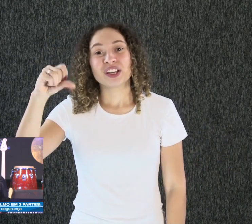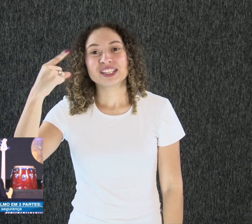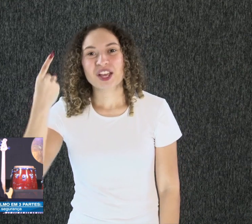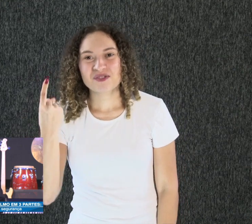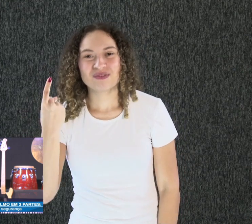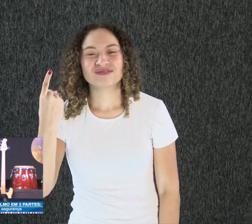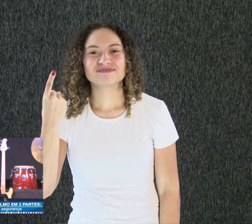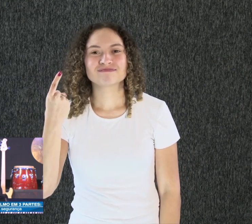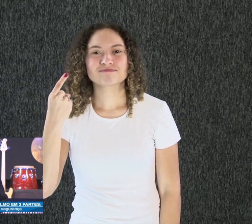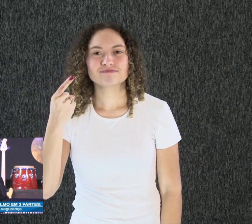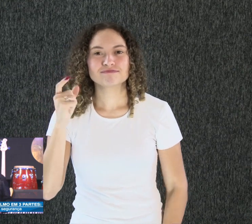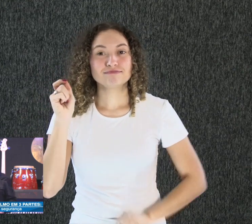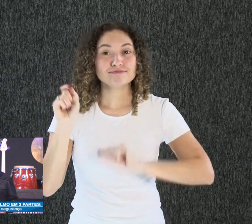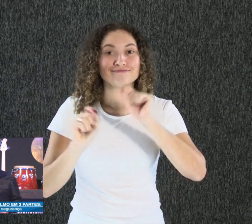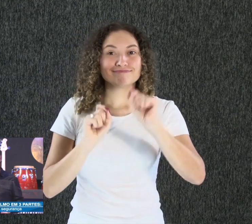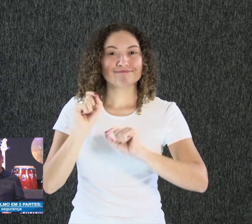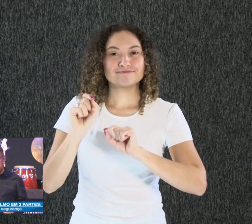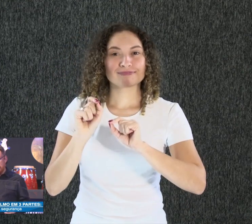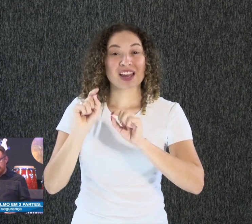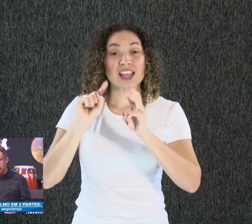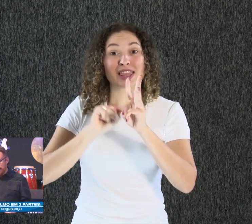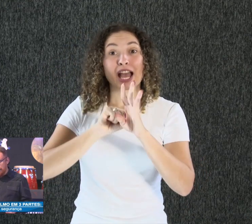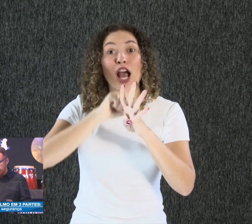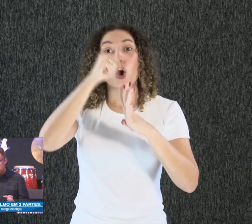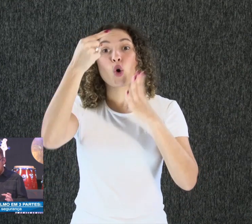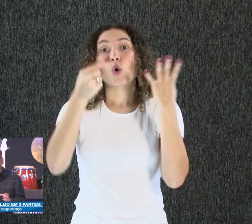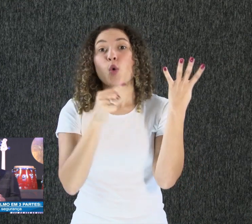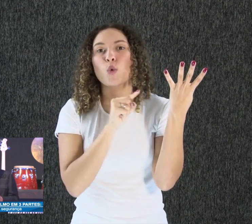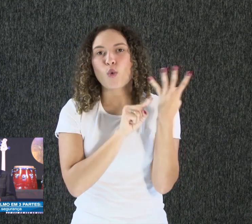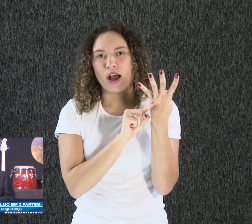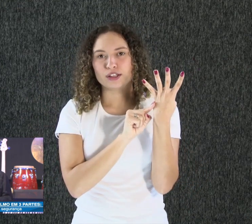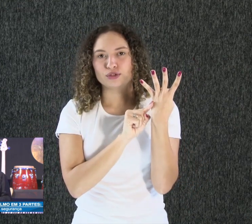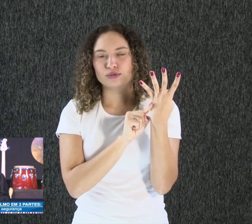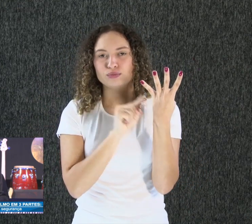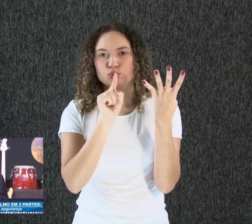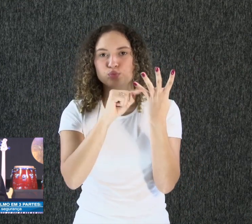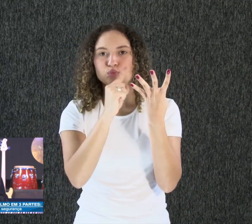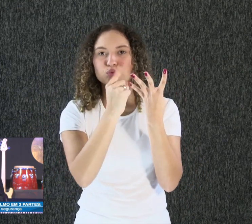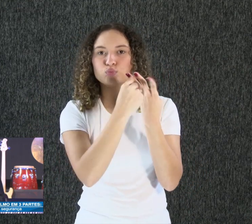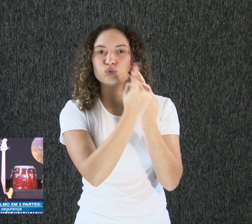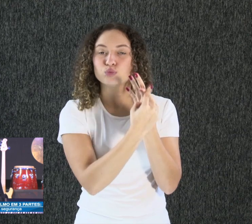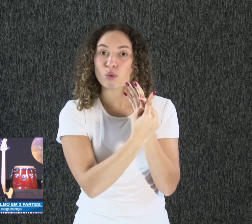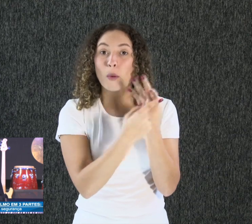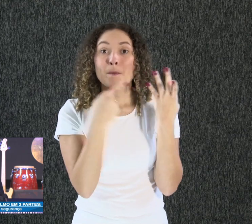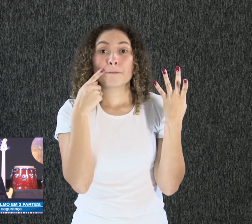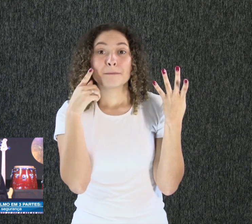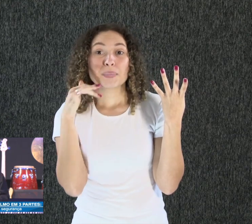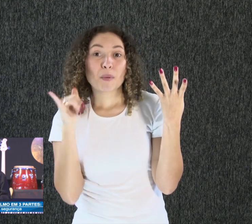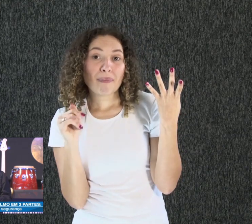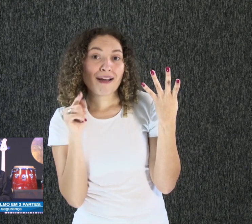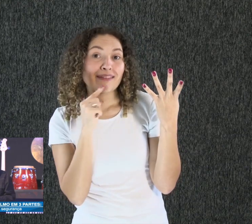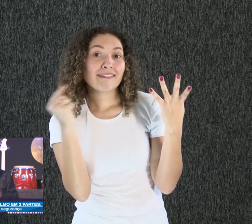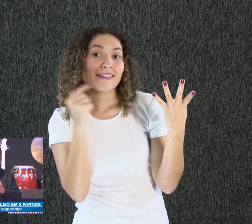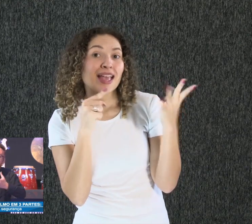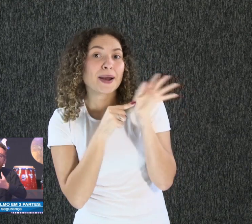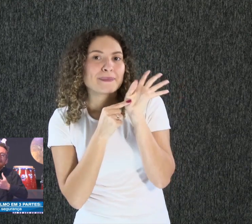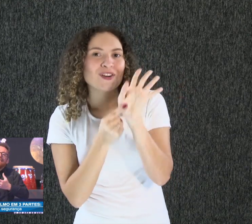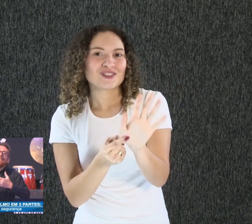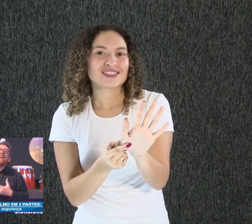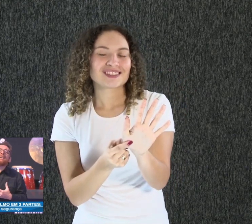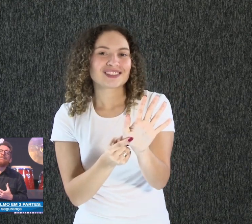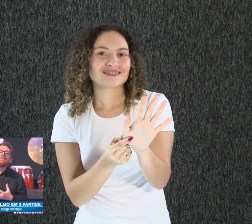texto do Salmo 91, ele dá aqui pelo menos 4 atributos para esse pai que